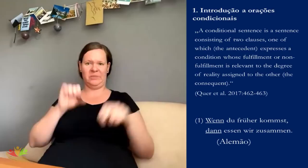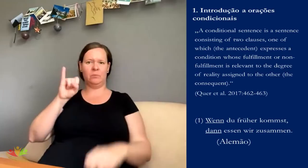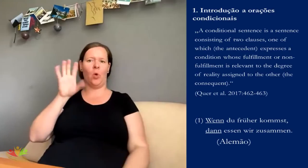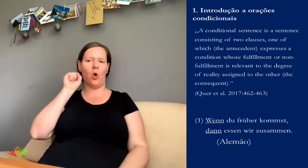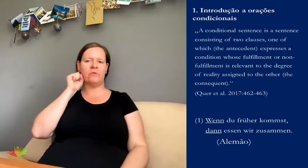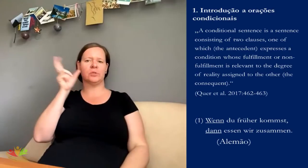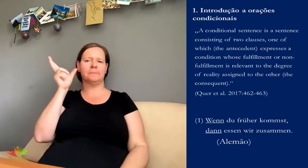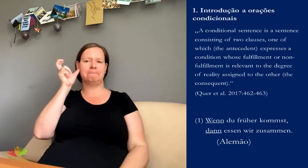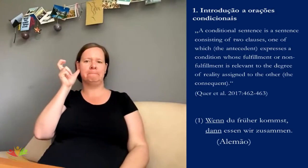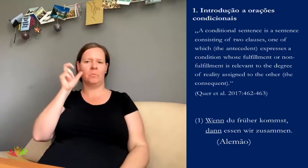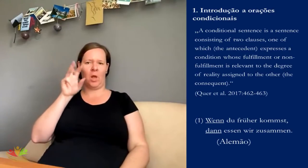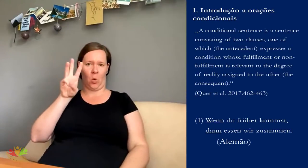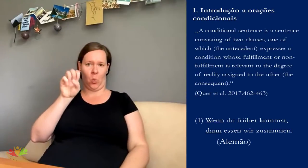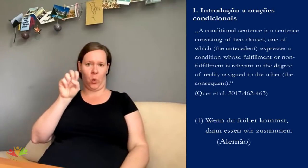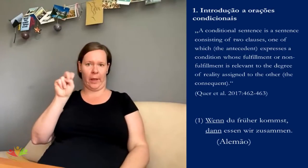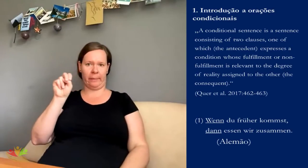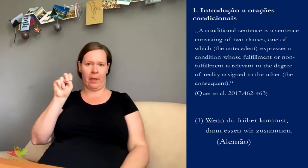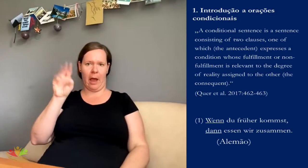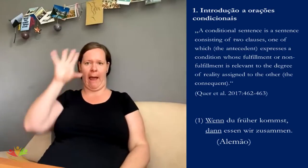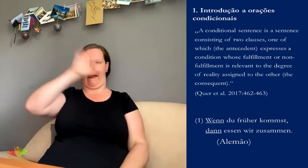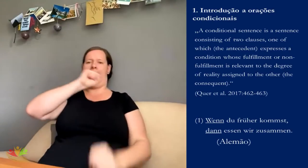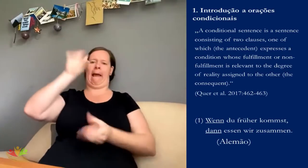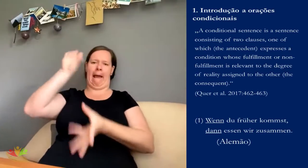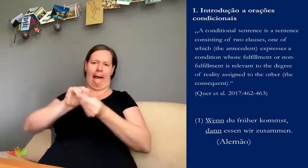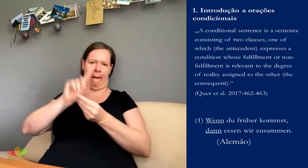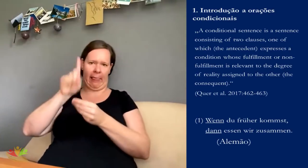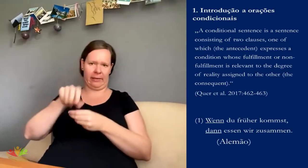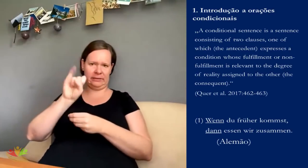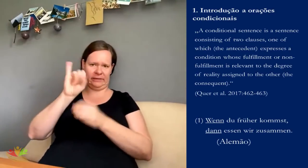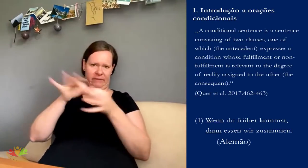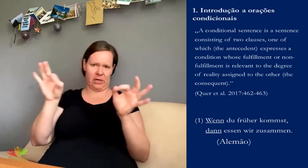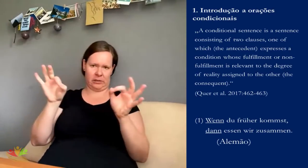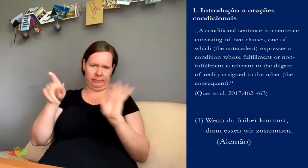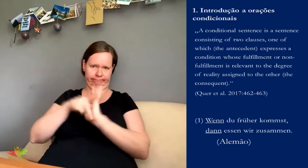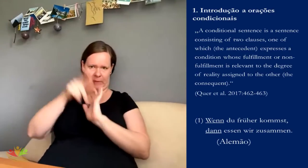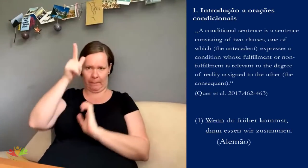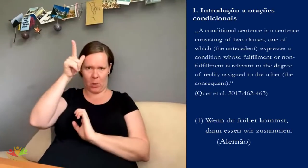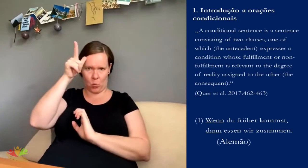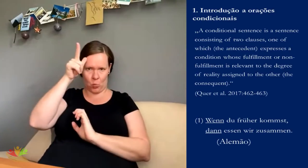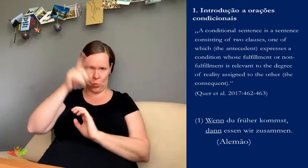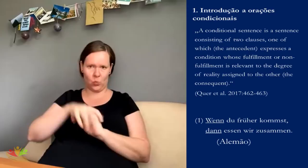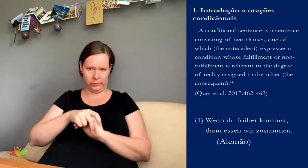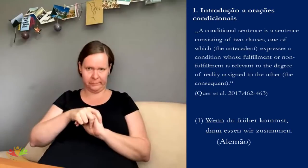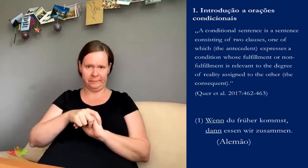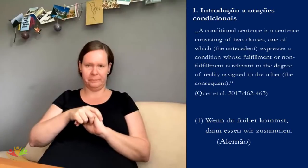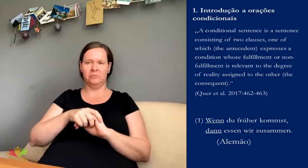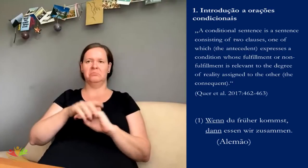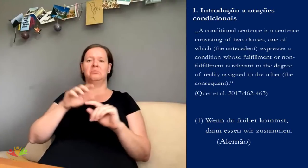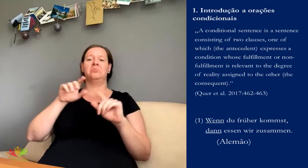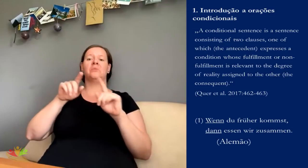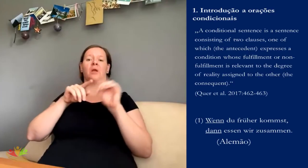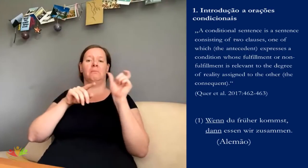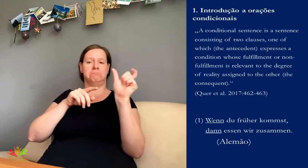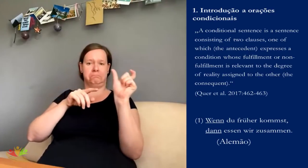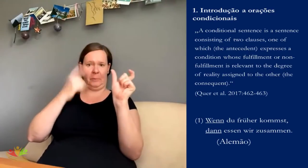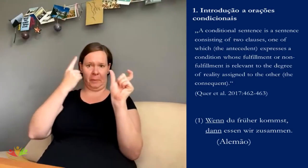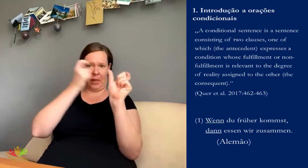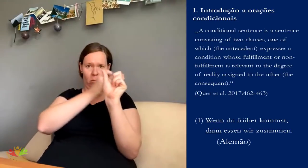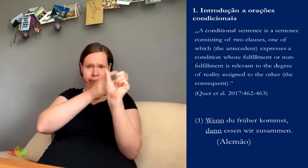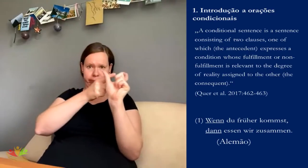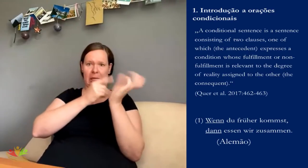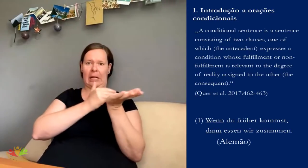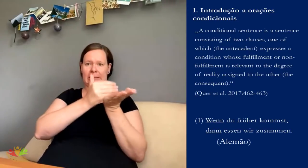vocês. Então, por exemplo, em alemão nós temos uma sentença, que é a sentença número 1, que está aí escrita em alemão.